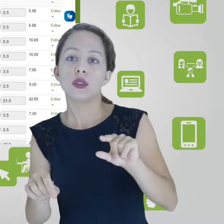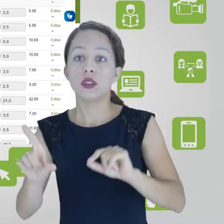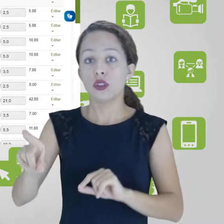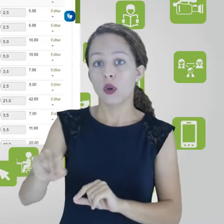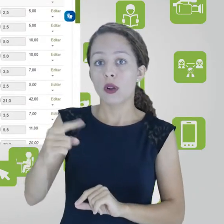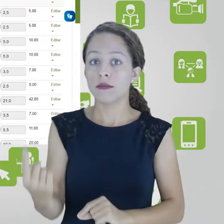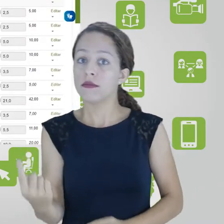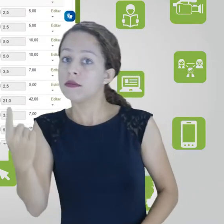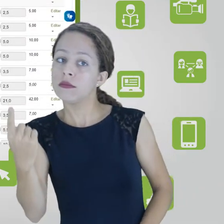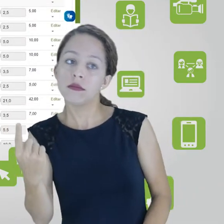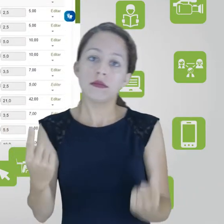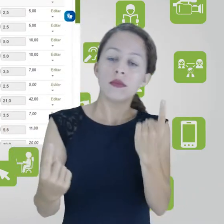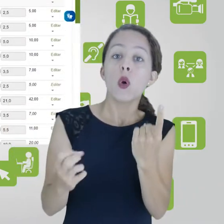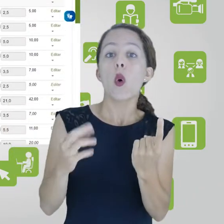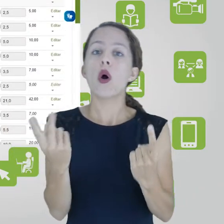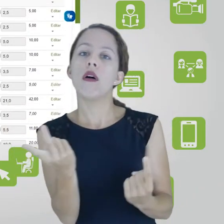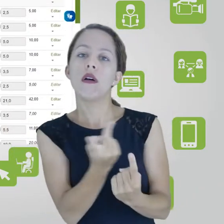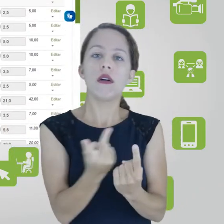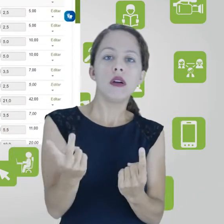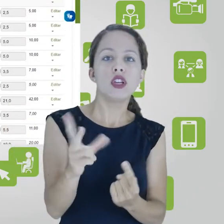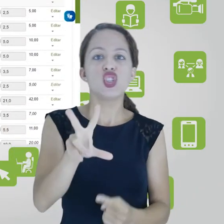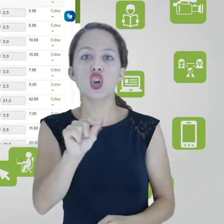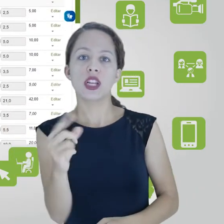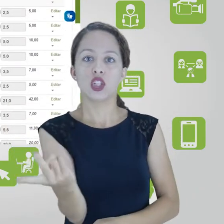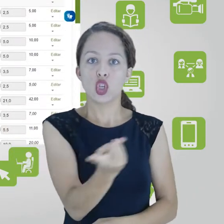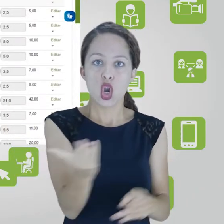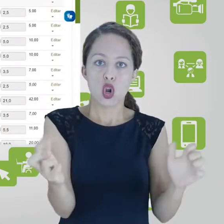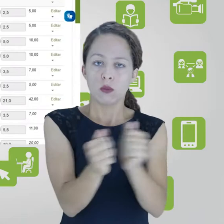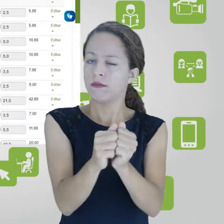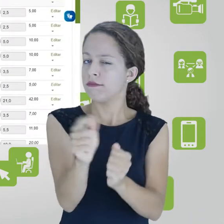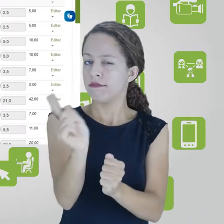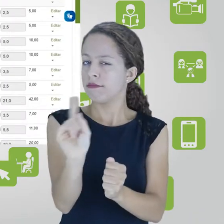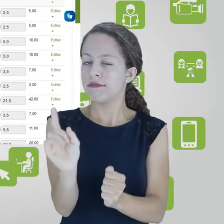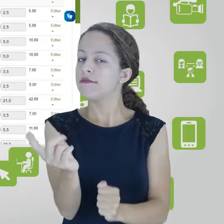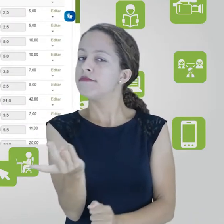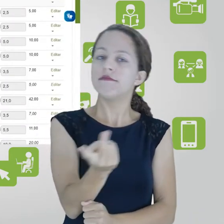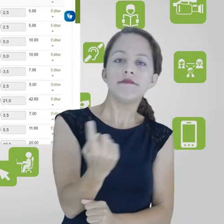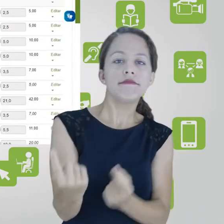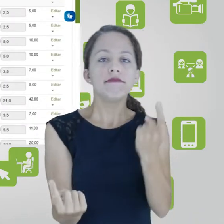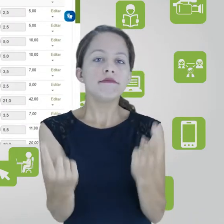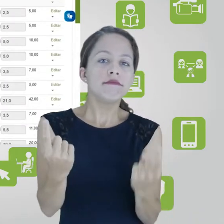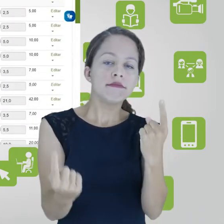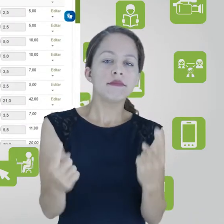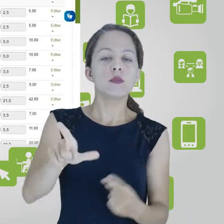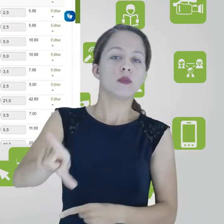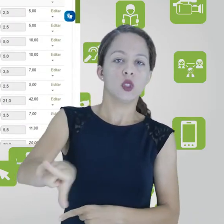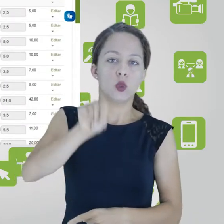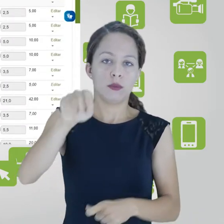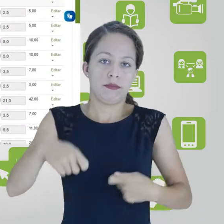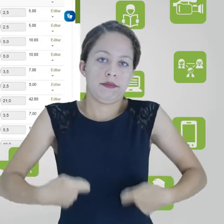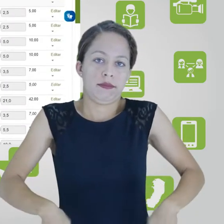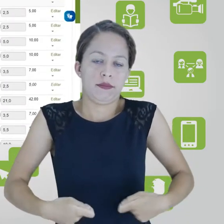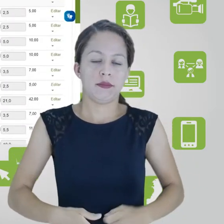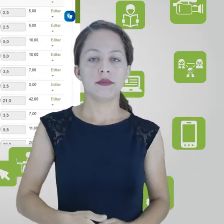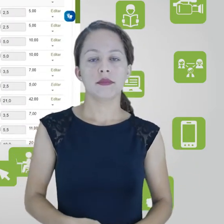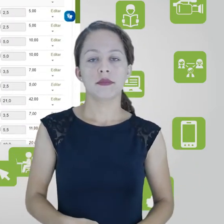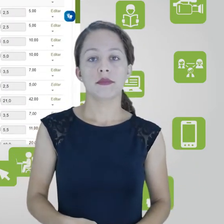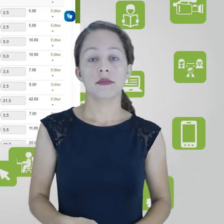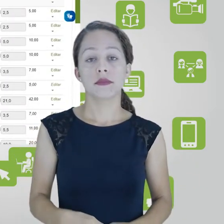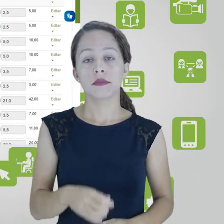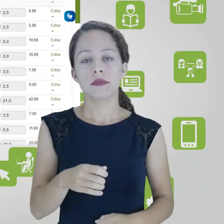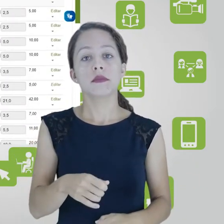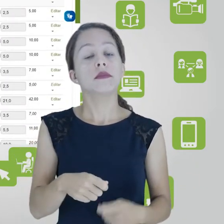pega a nota da categoria recuperação 1, certo? Então vamos dar um exemplo. O aluno